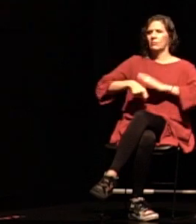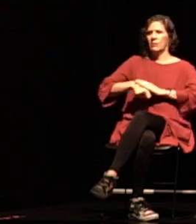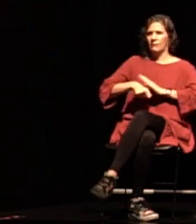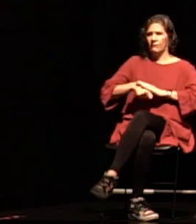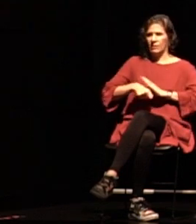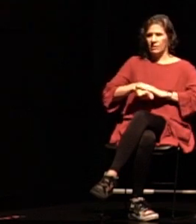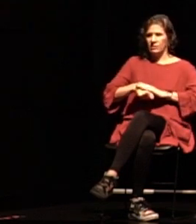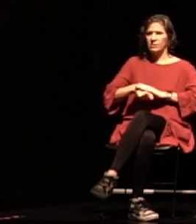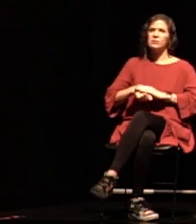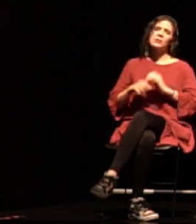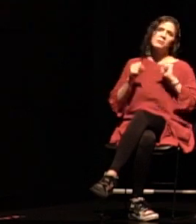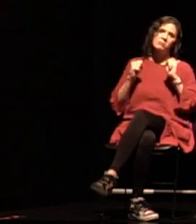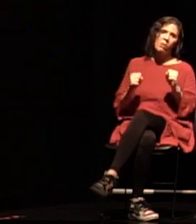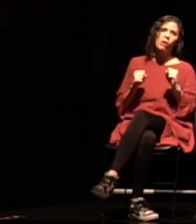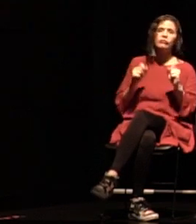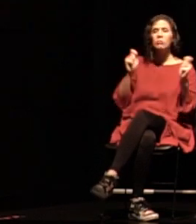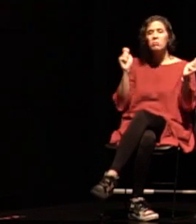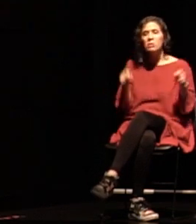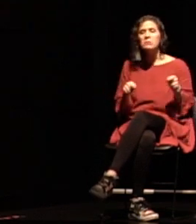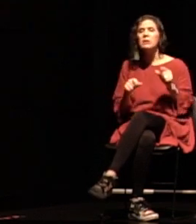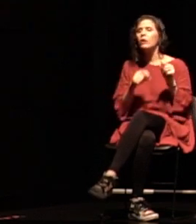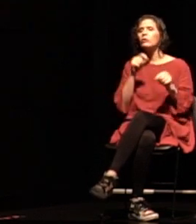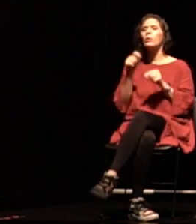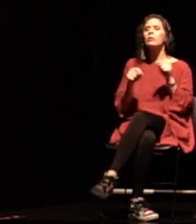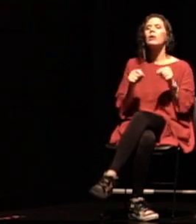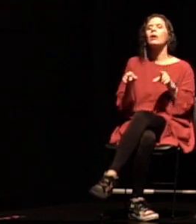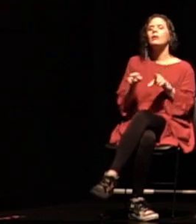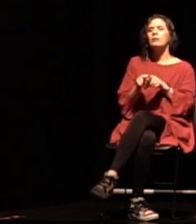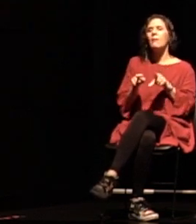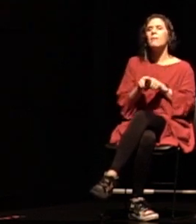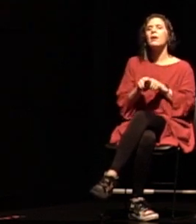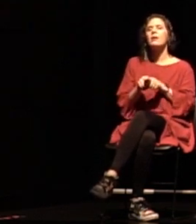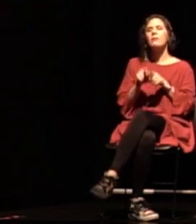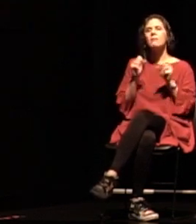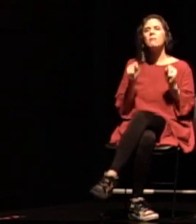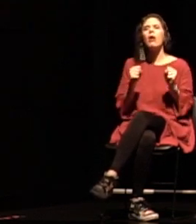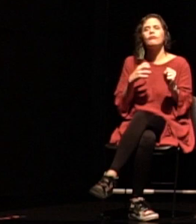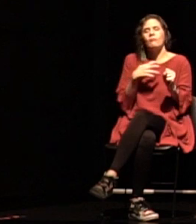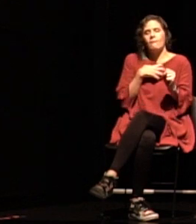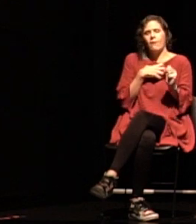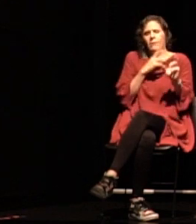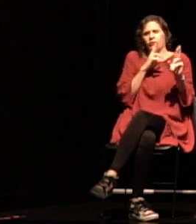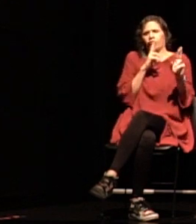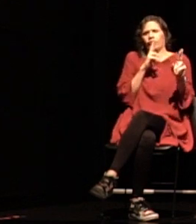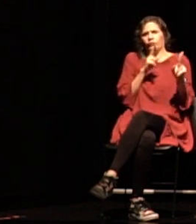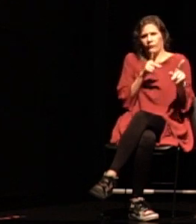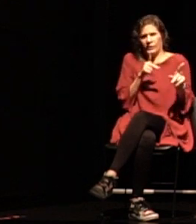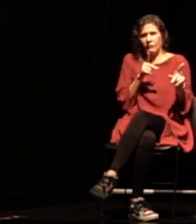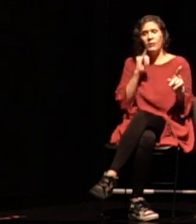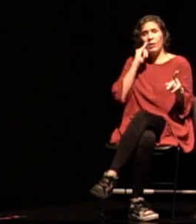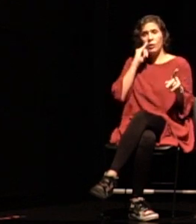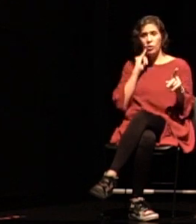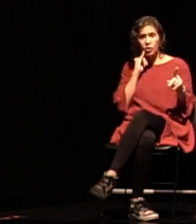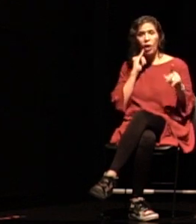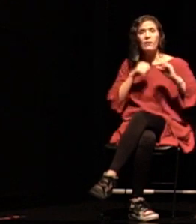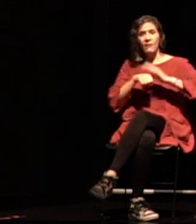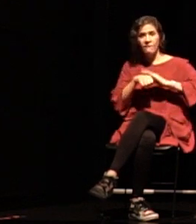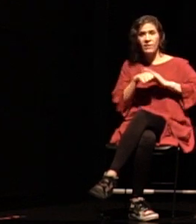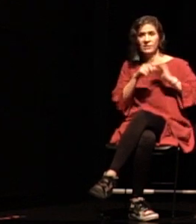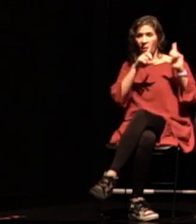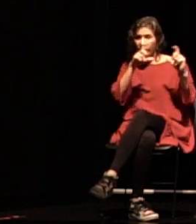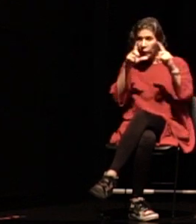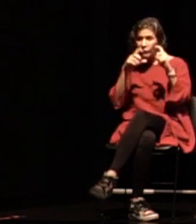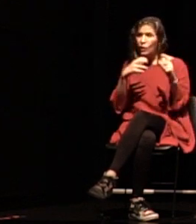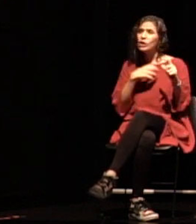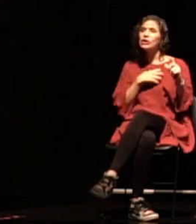excitando em cada pessoa a possibilidade de também poder fazer de uma maneira diferente, e a IOL vai utilizar a fotografia de uma forma